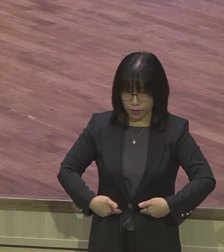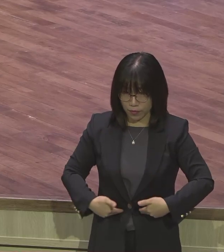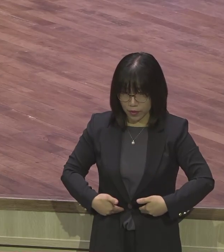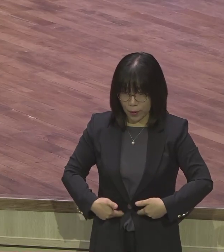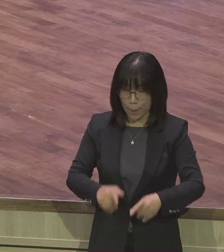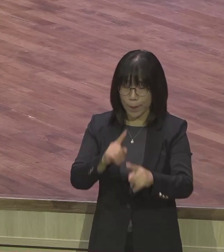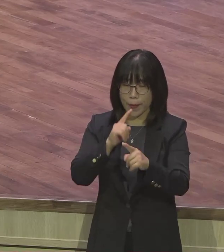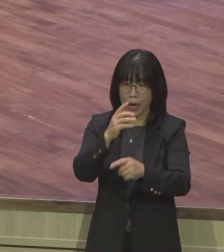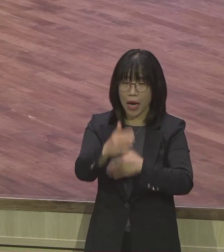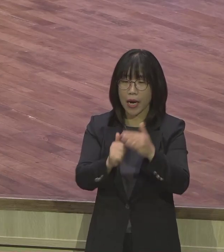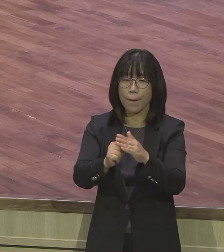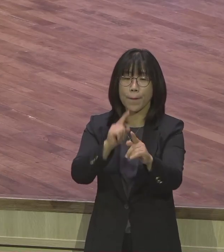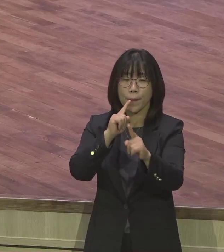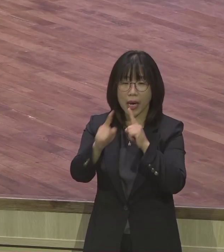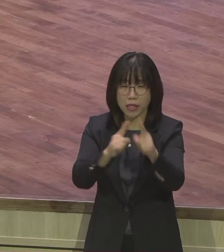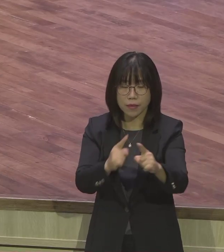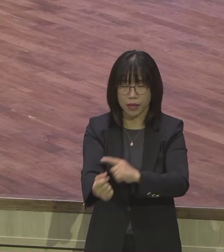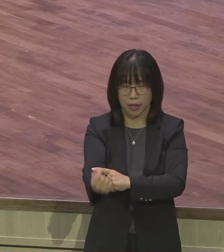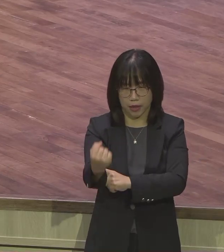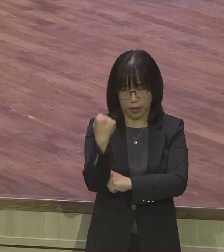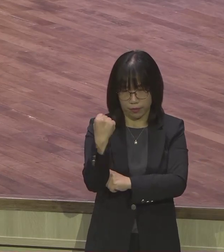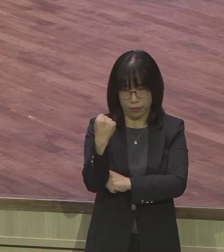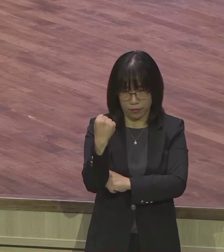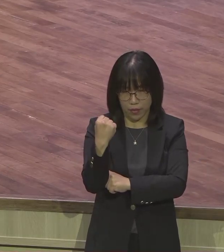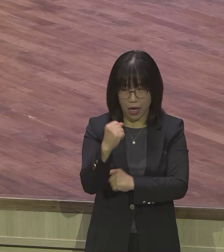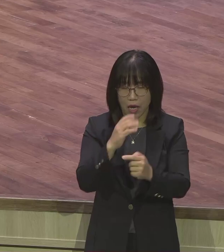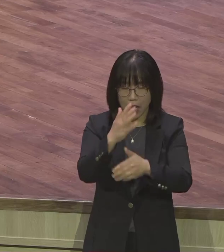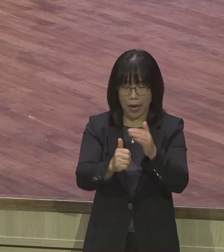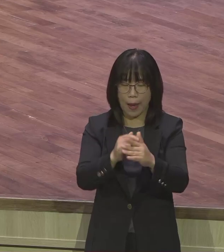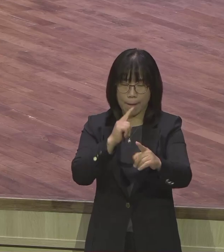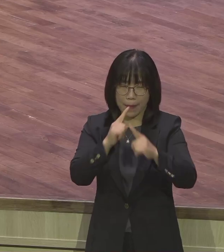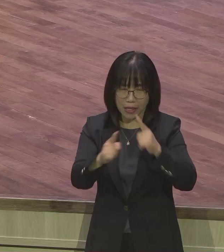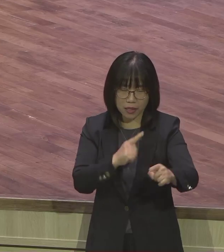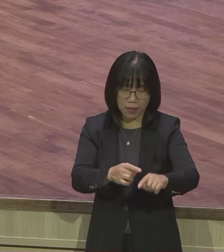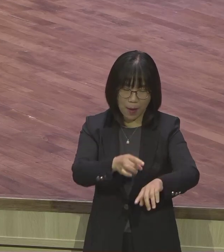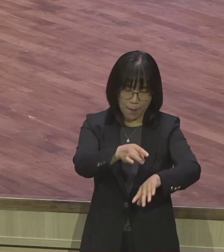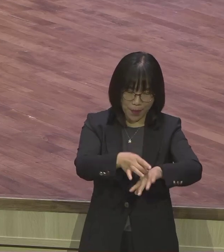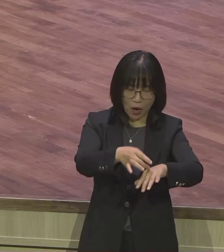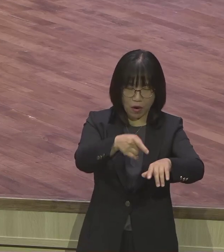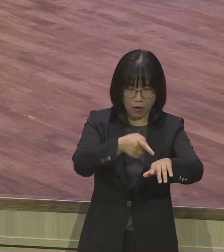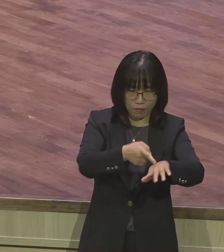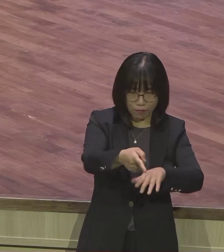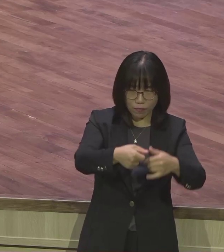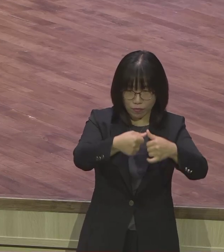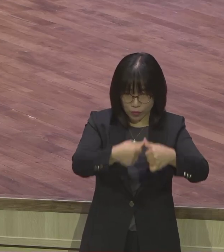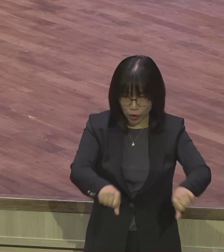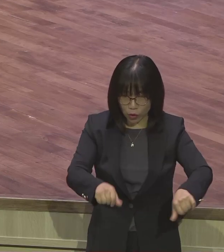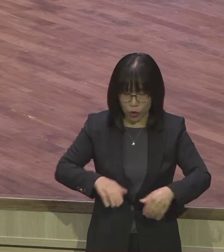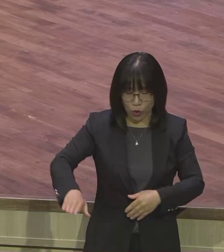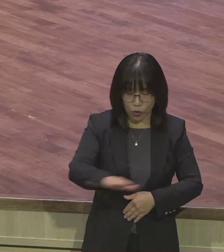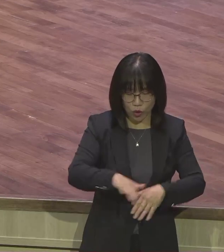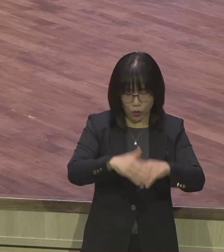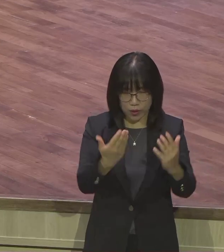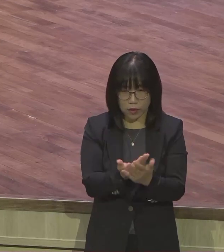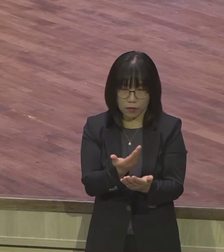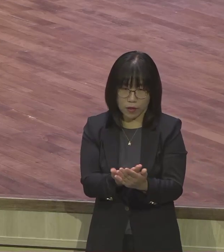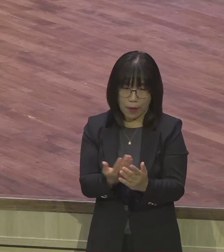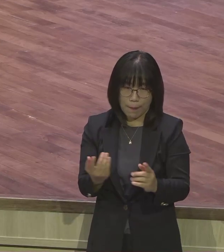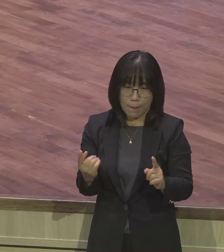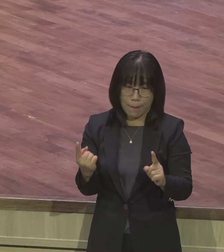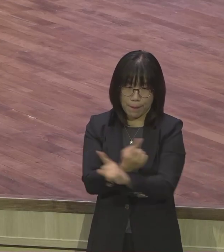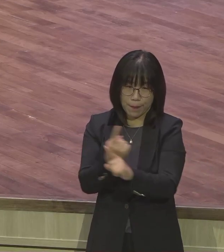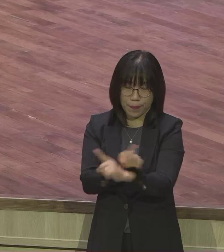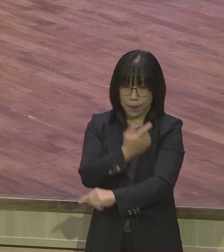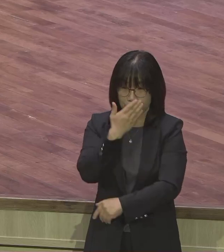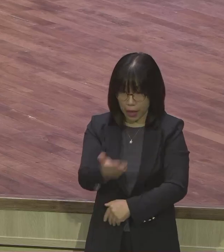말씀은 능력이 있고, 말씀은 관절과 골수를 찔러 쪼개고, 말씀은 DNA를 바꿀 수 있고, 말씀은 습관을 바꿀